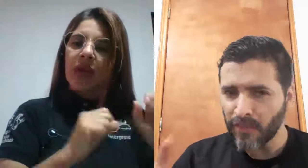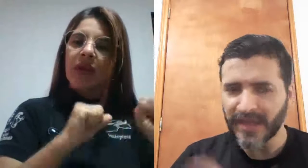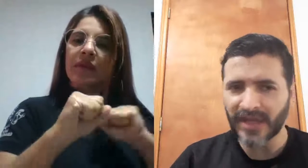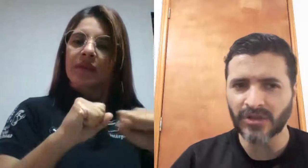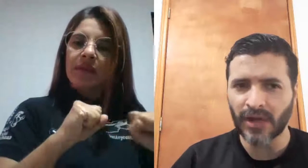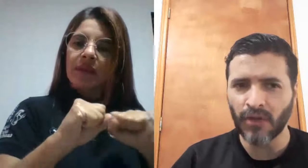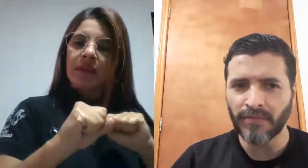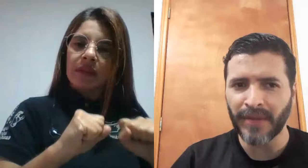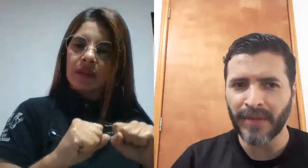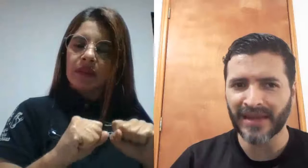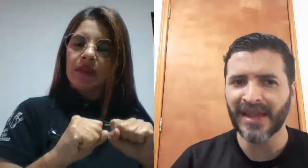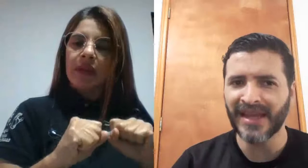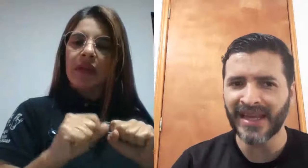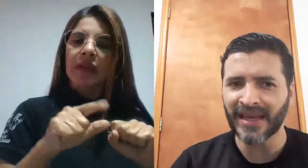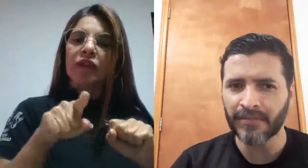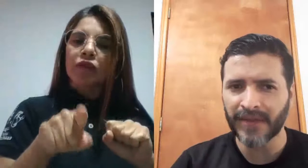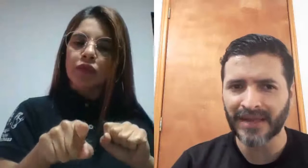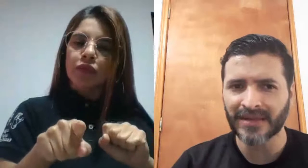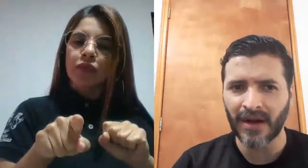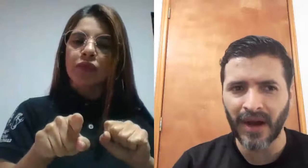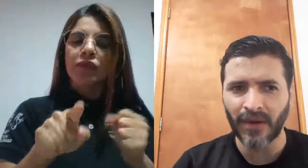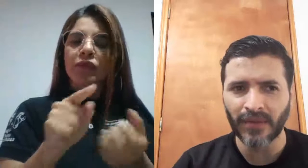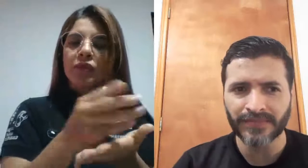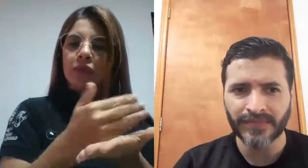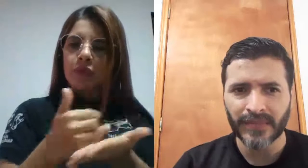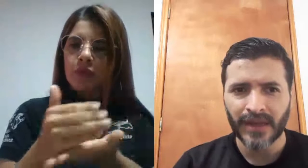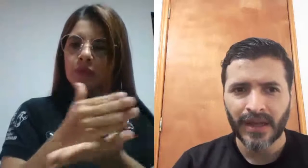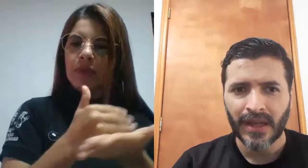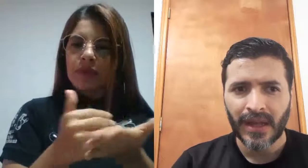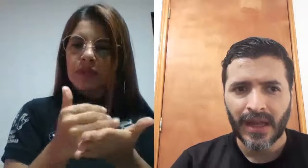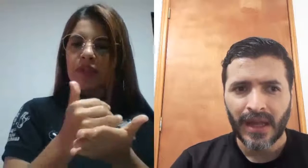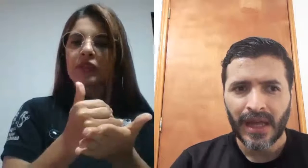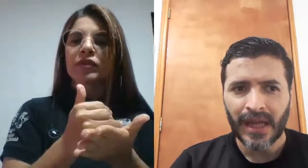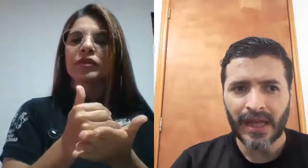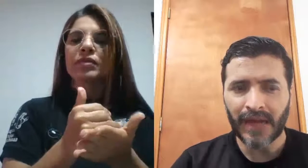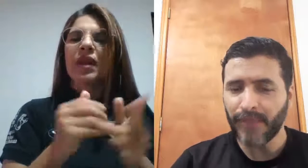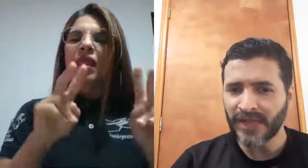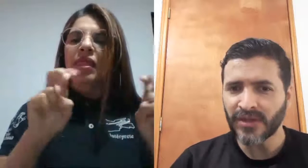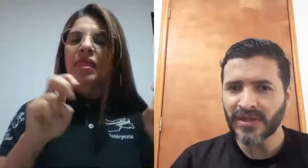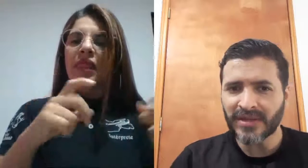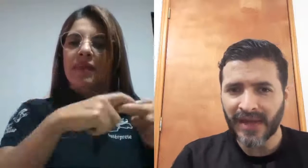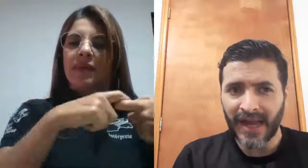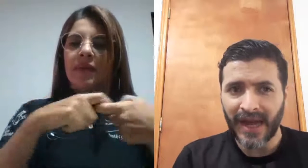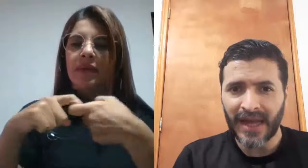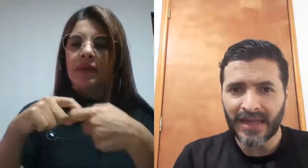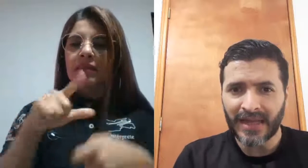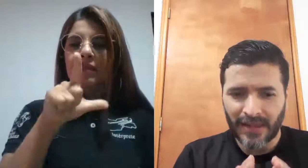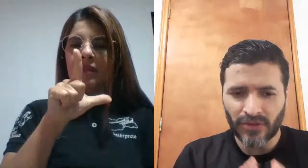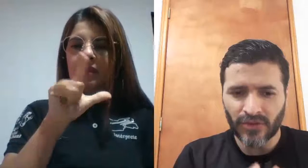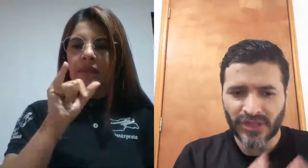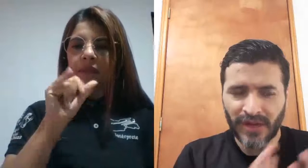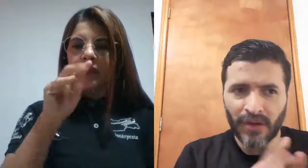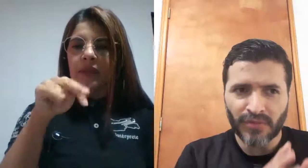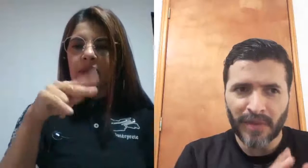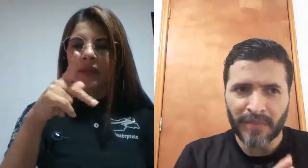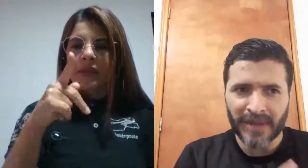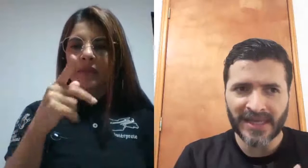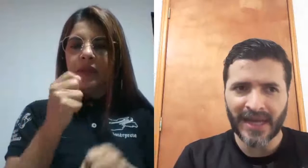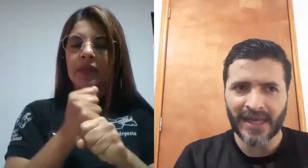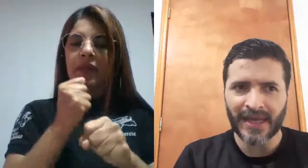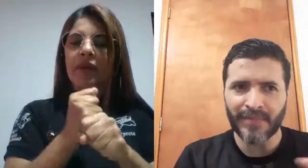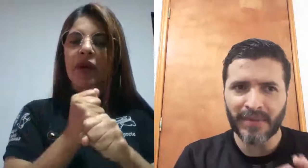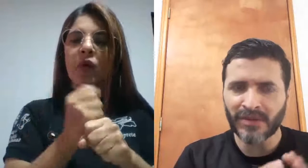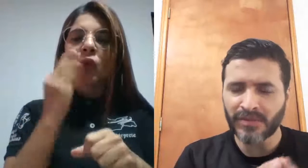que sus compañeros le compartan el link para el trabajo. El plazo de entrega de los dos trabajos